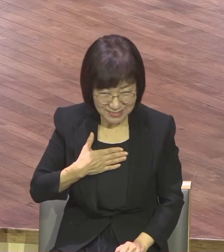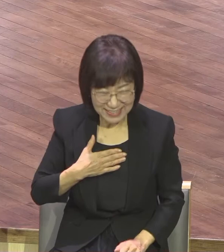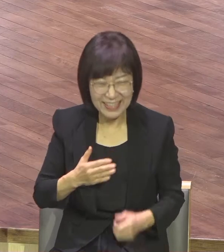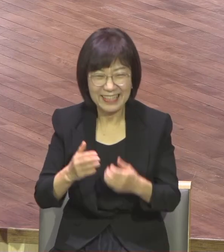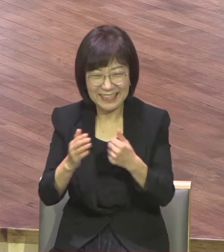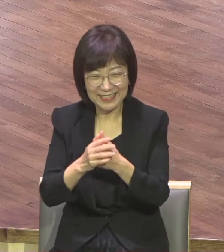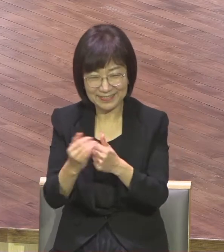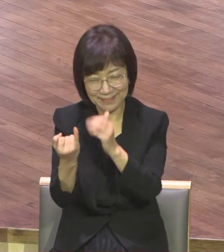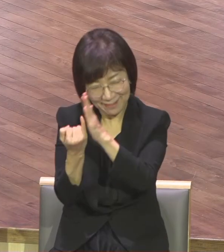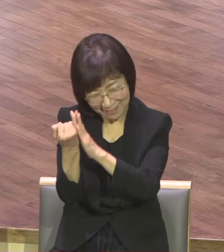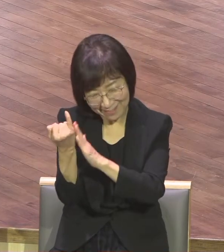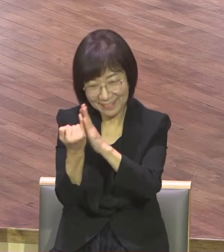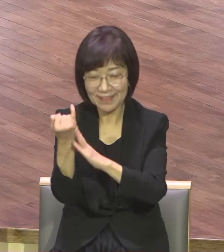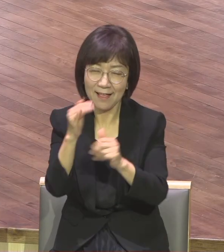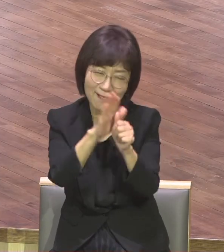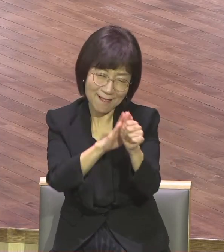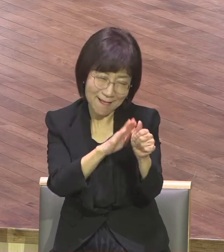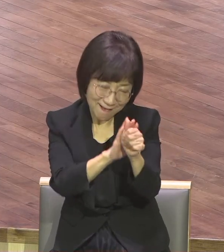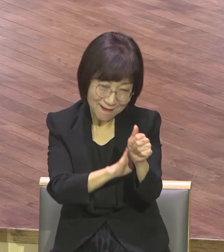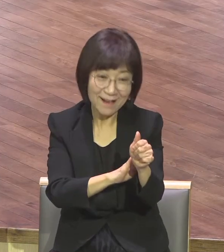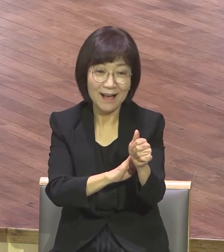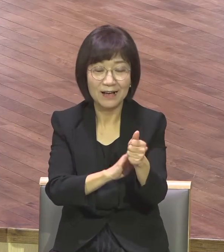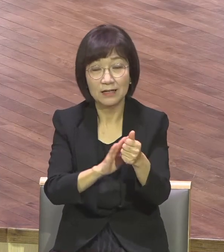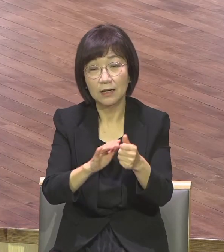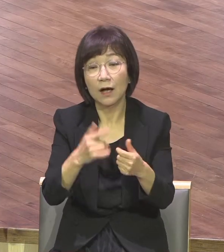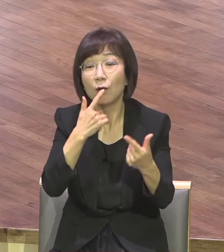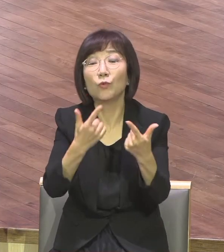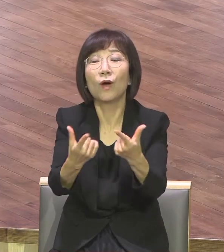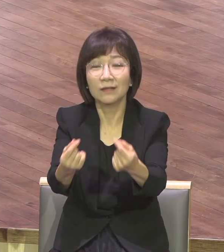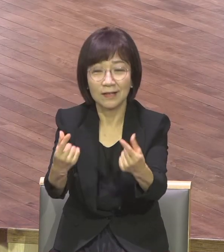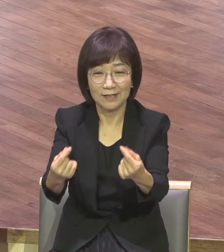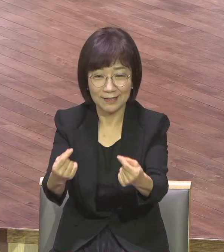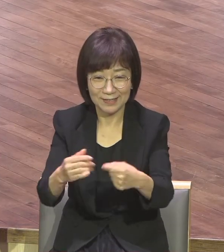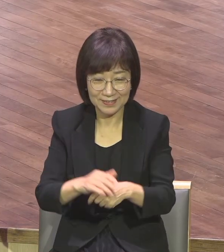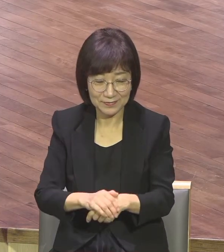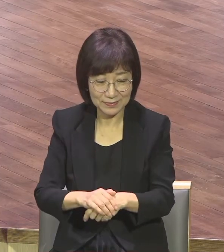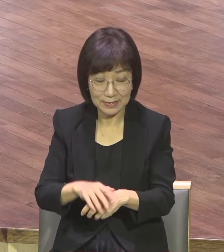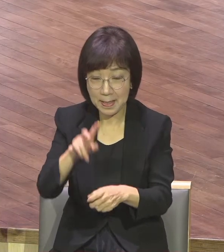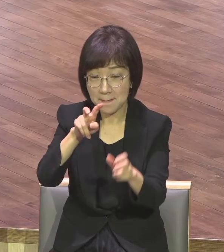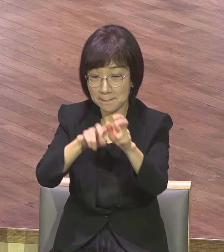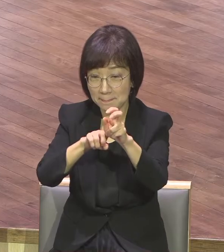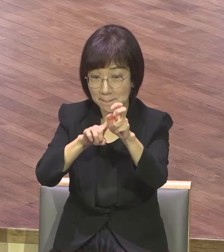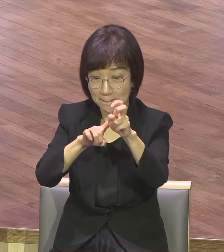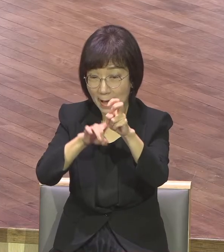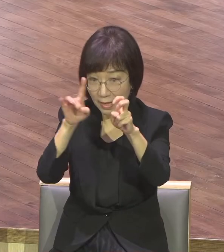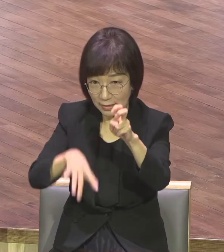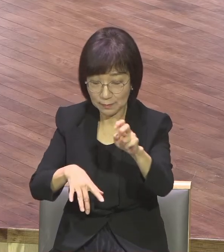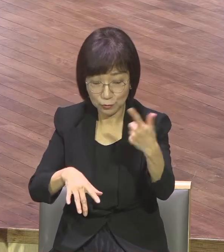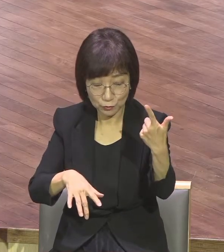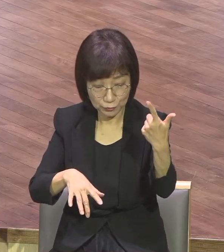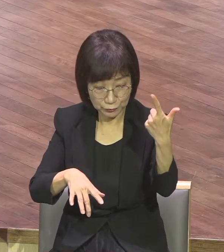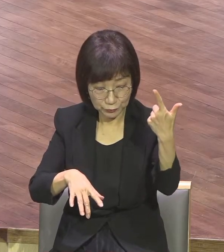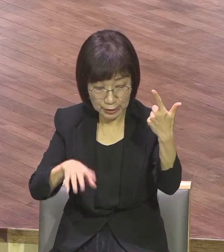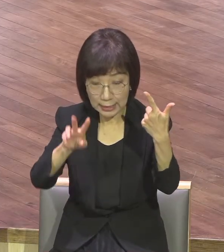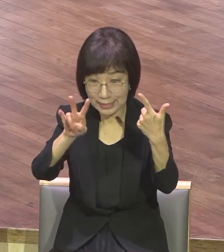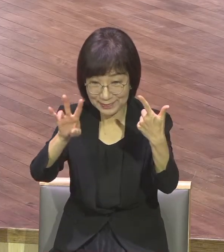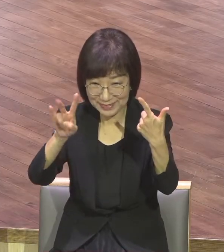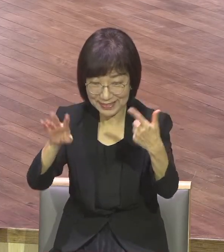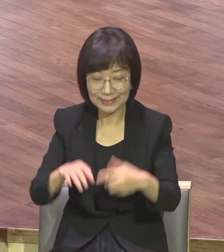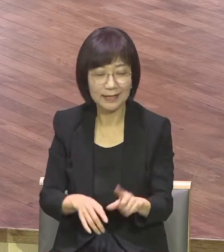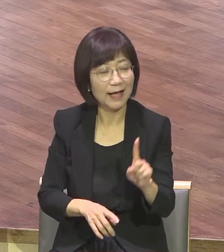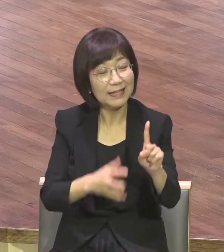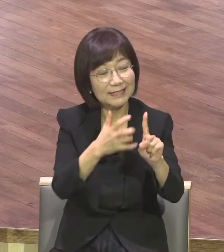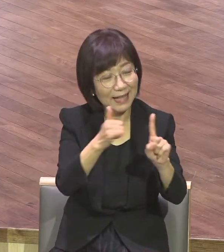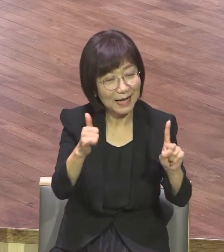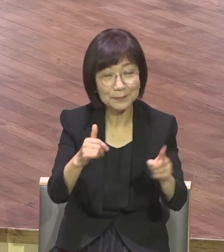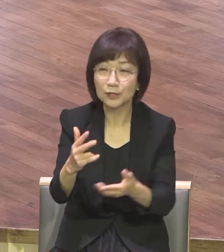전심으로. 아멘. 전심으로. 전심으로. 마태복음 6장 24절에 보면 예수님이 이렇게 말씀하십니다. 한 사람이 두 주인을